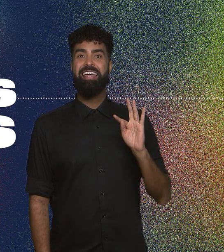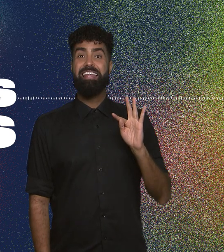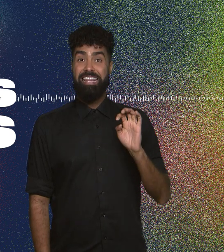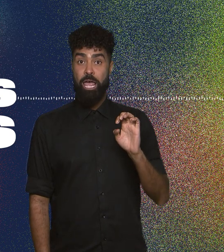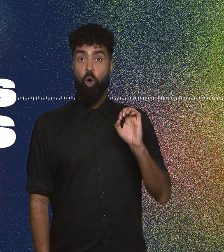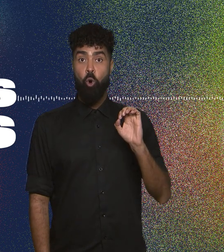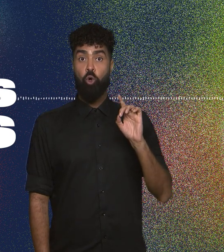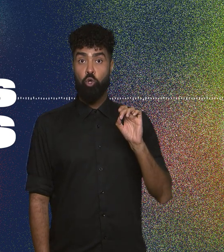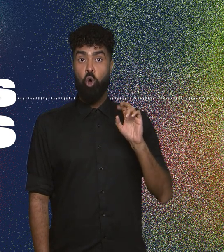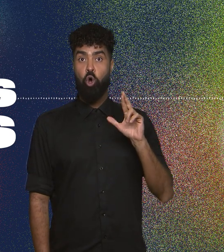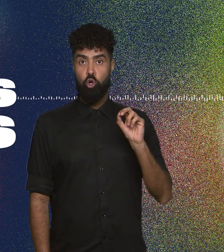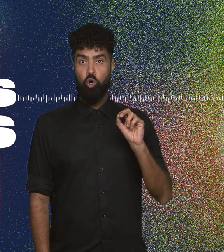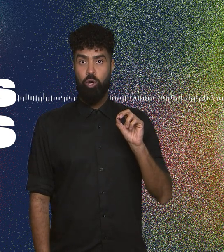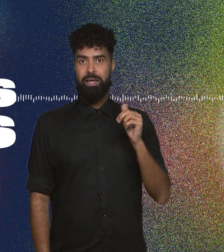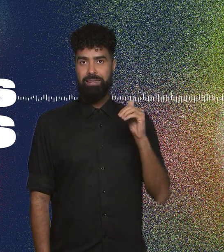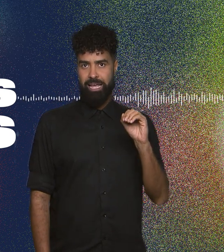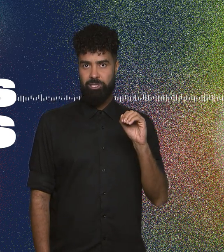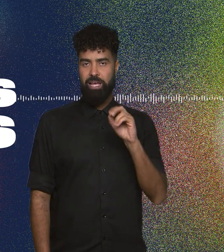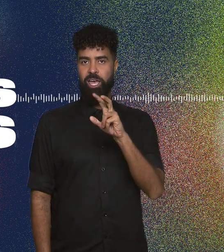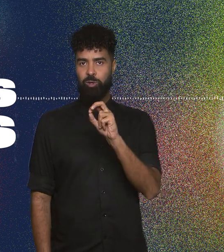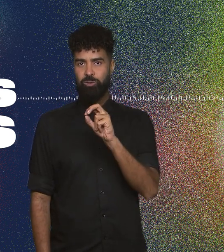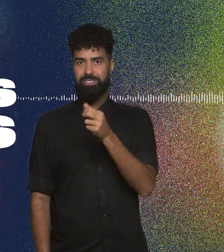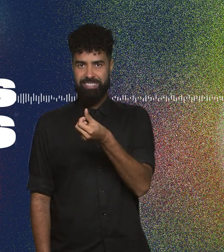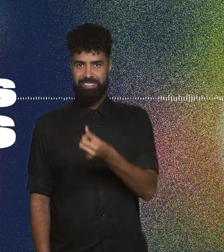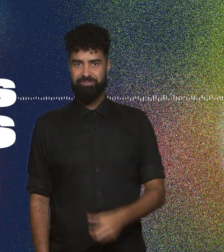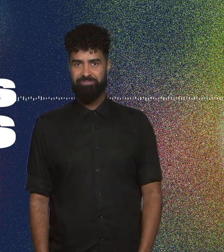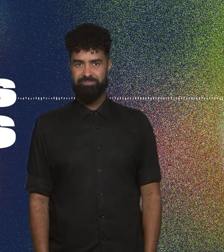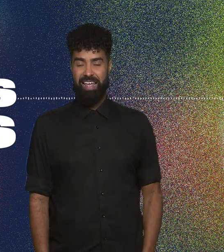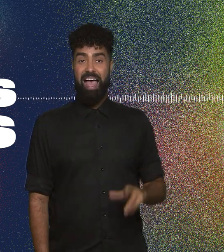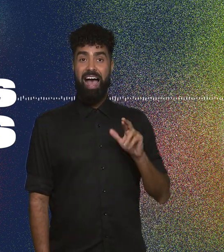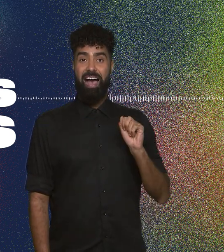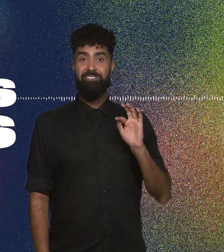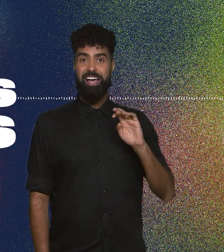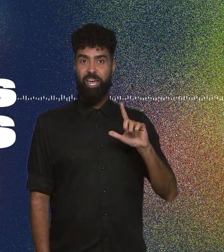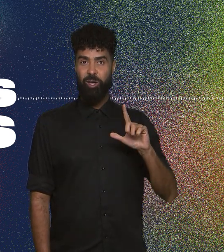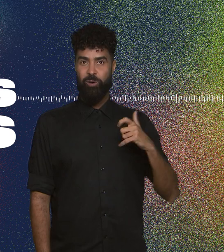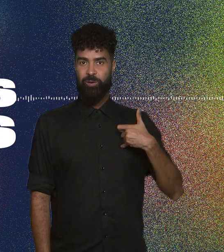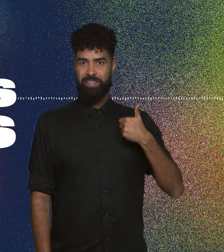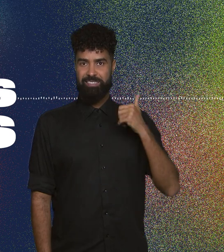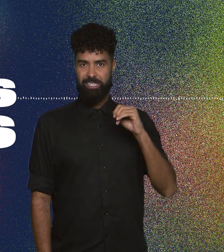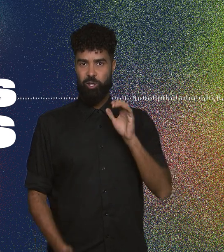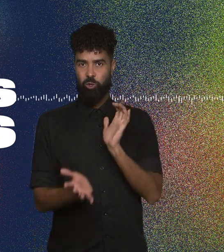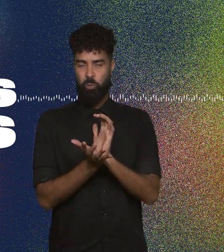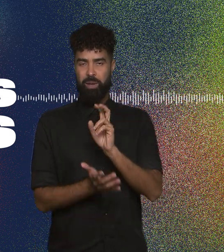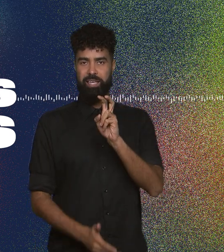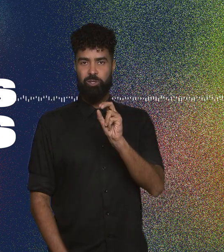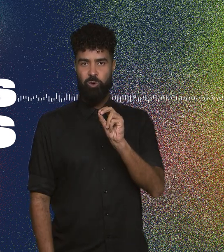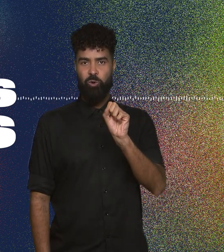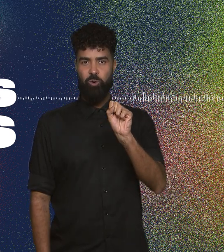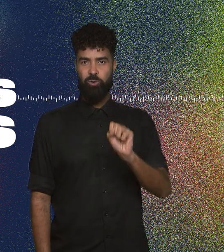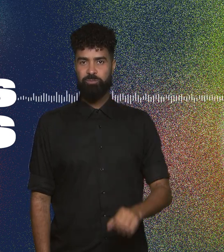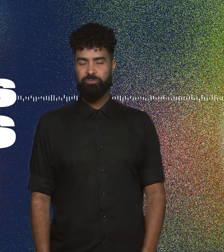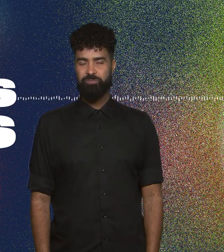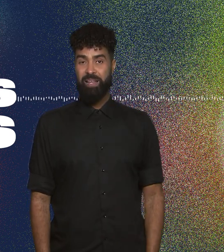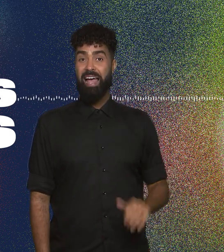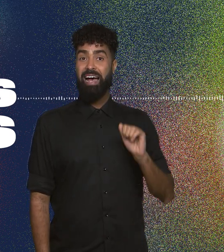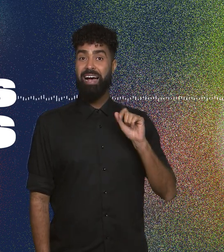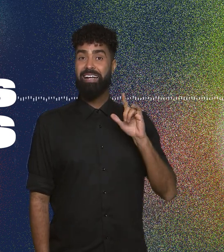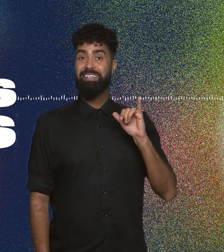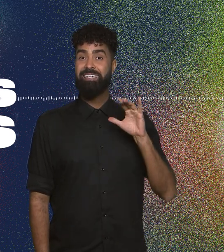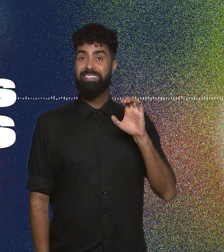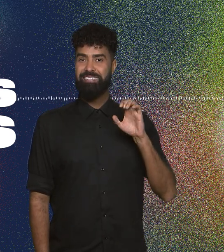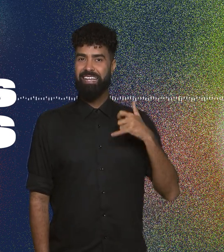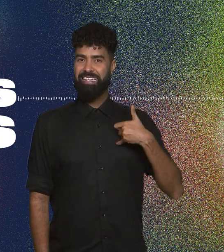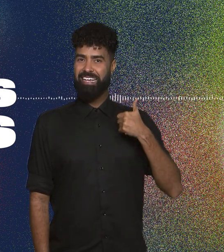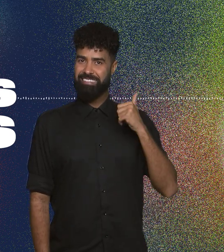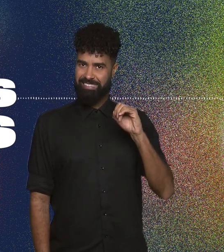10, 506. Meu nome é Rafael, eu tenho 10 anos e eu sou da 508. Meu nome é Alice, tenho 10 anos e eu também